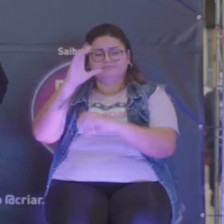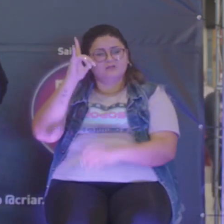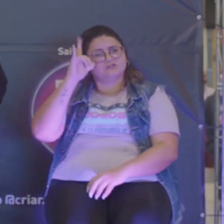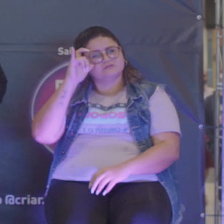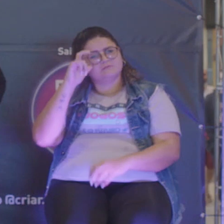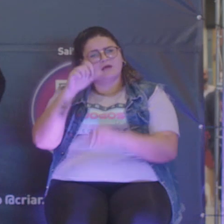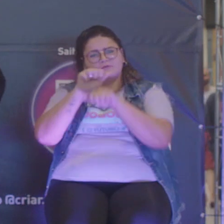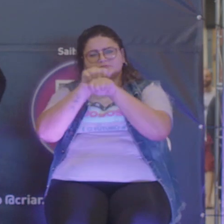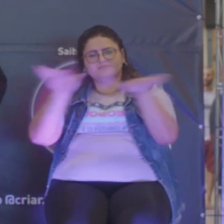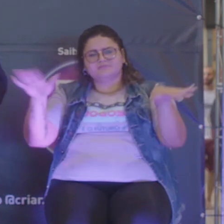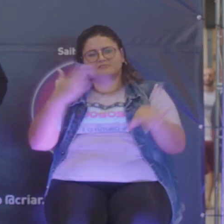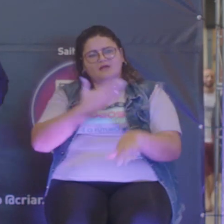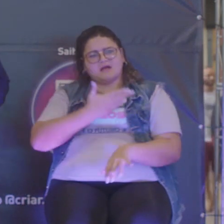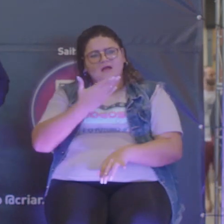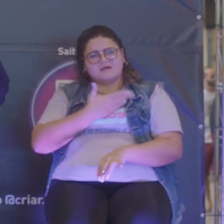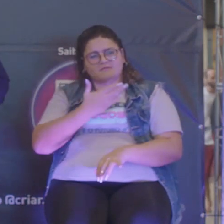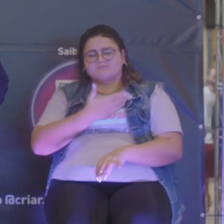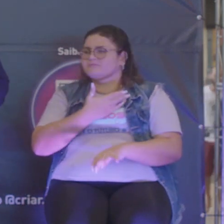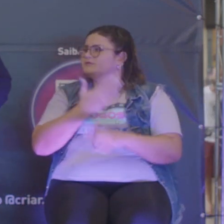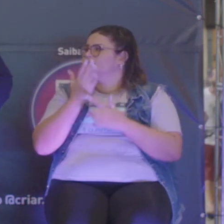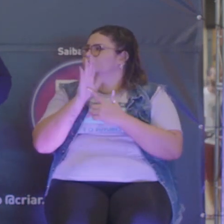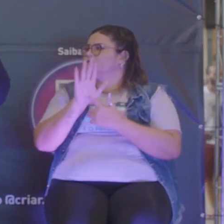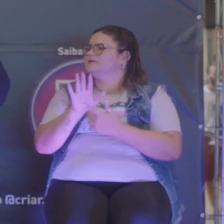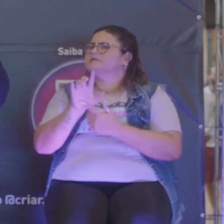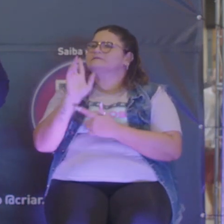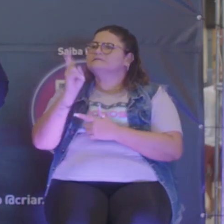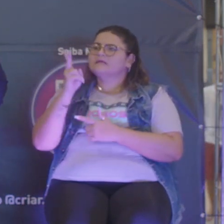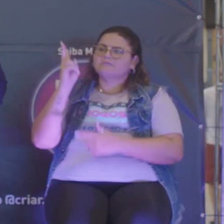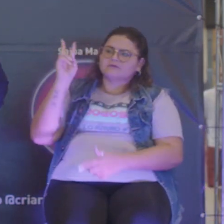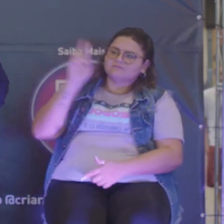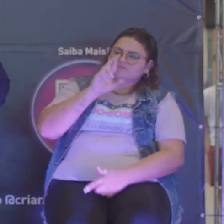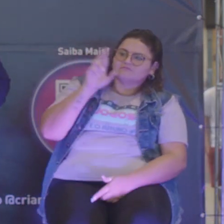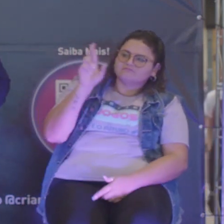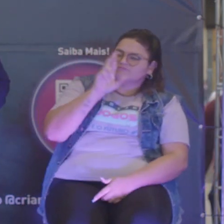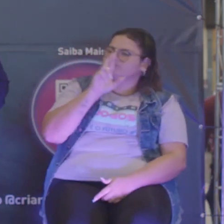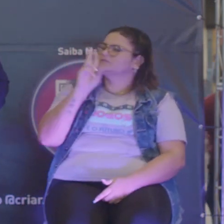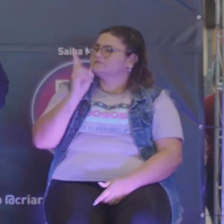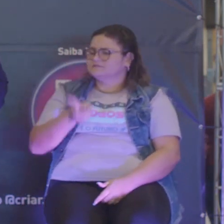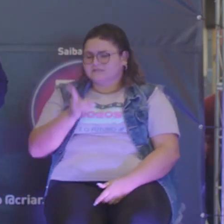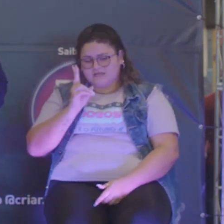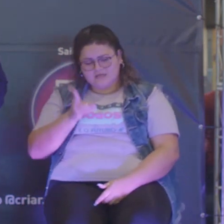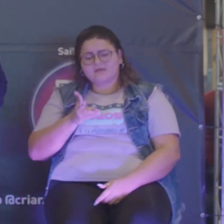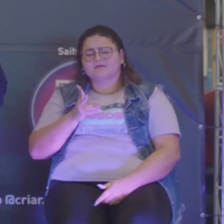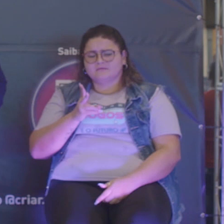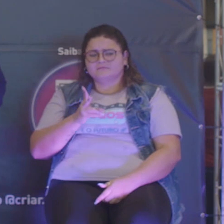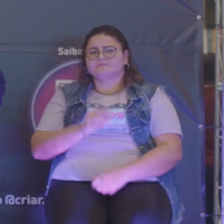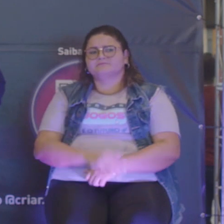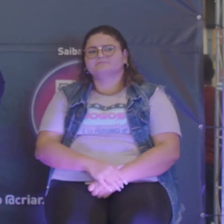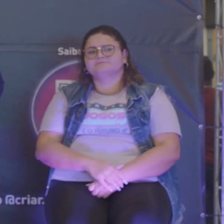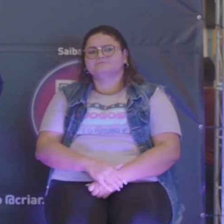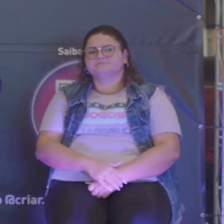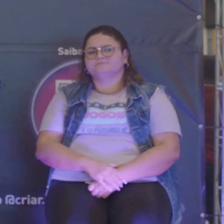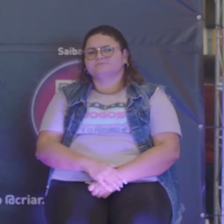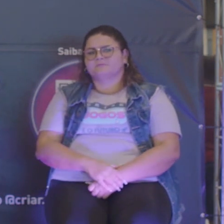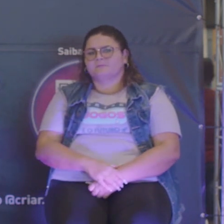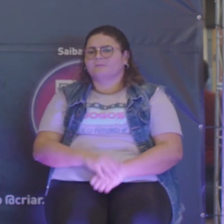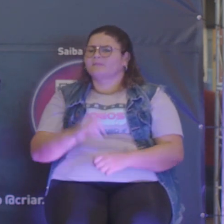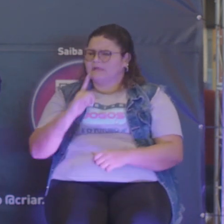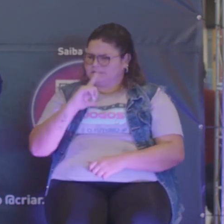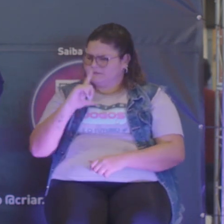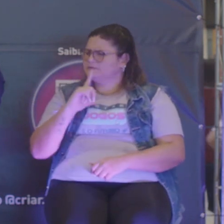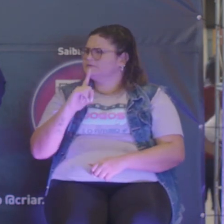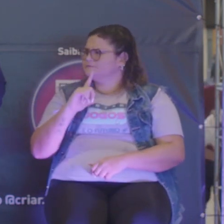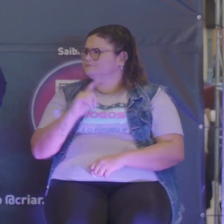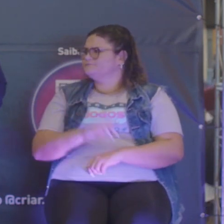amigos. Sempre apareça, sempre vai ter alguém olhando. Eu não estou falando isso, né, tirando da cabeça. Realmente tem olheiros que